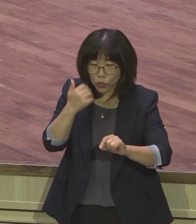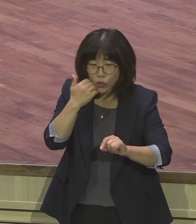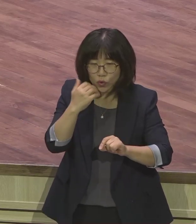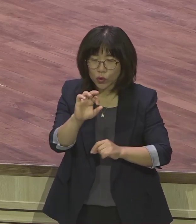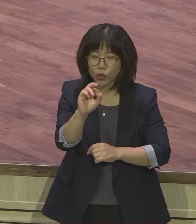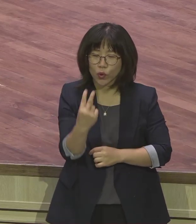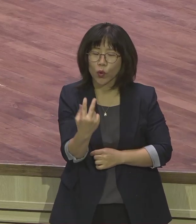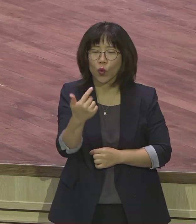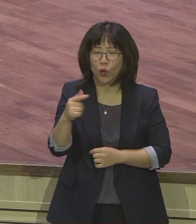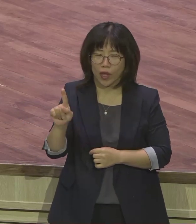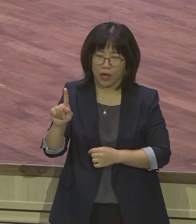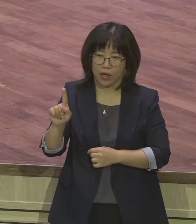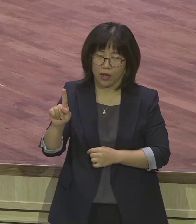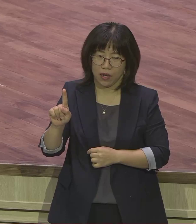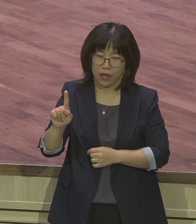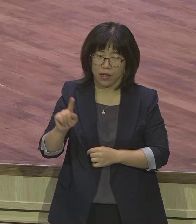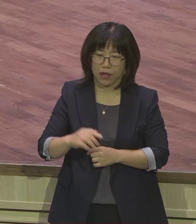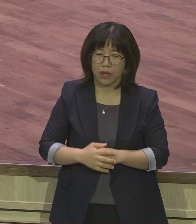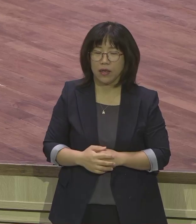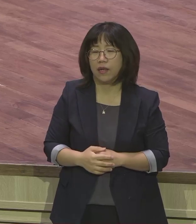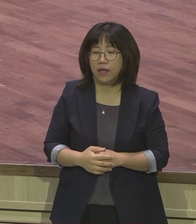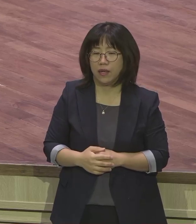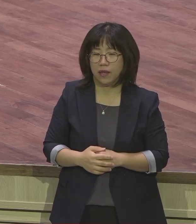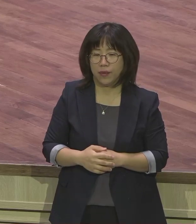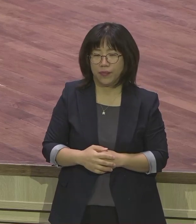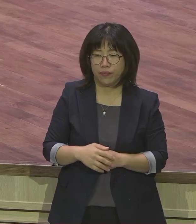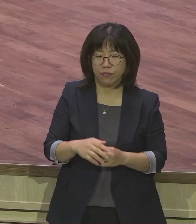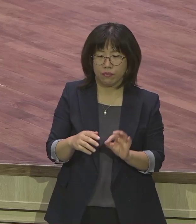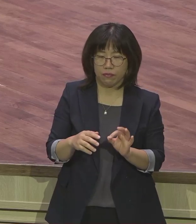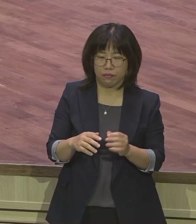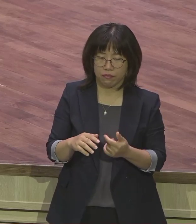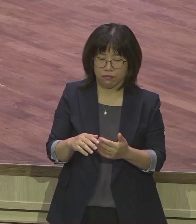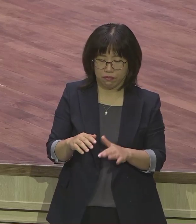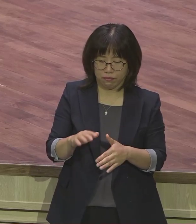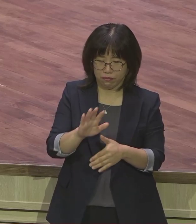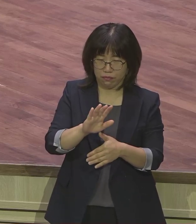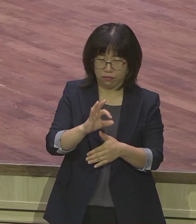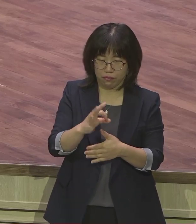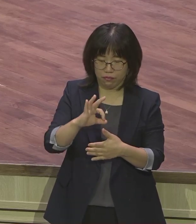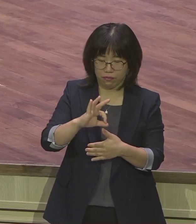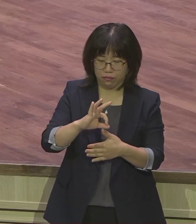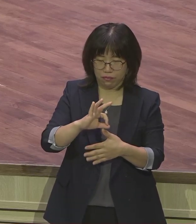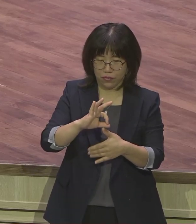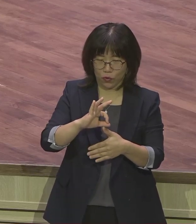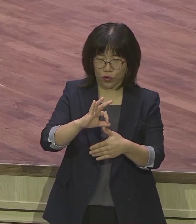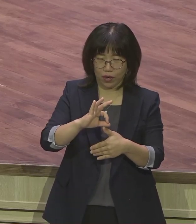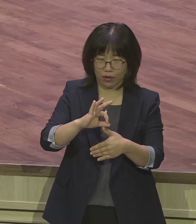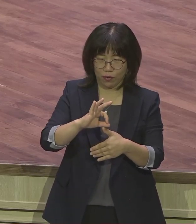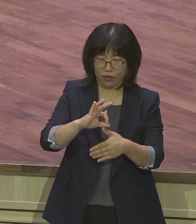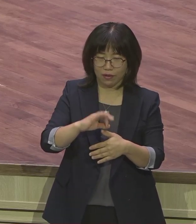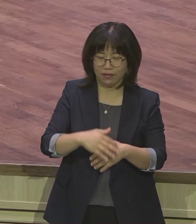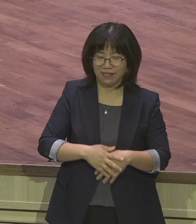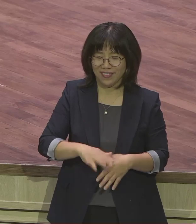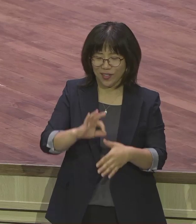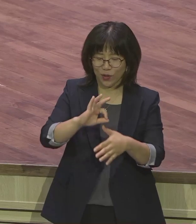이 요나스는 성교 메시지가 담겨져 있는 대표적인 말씀인데